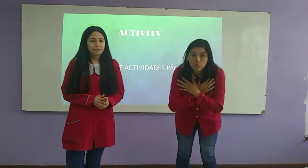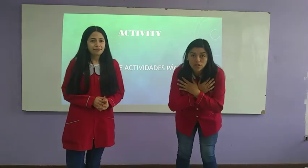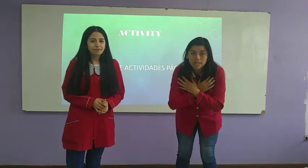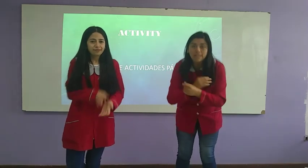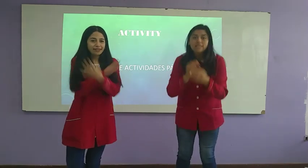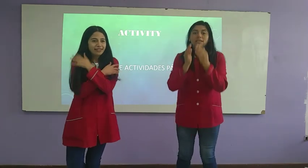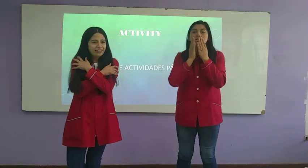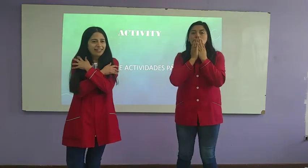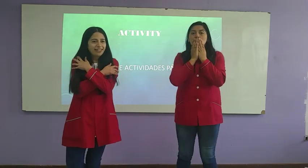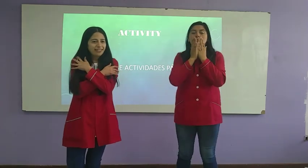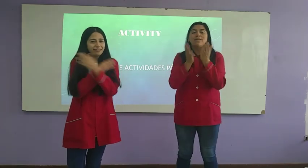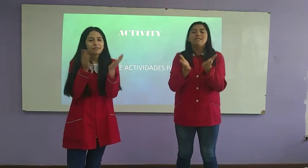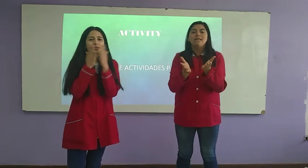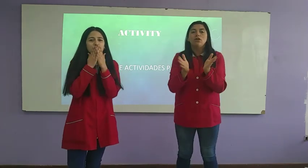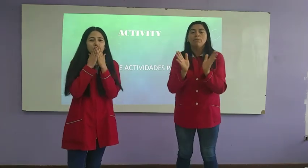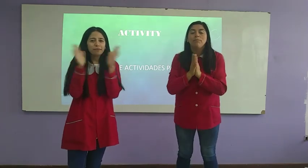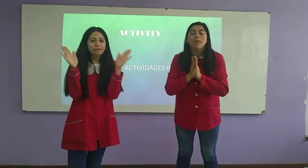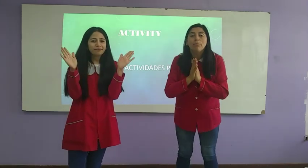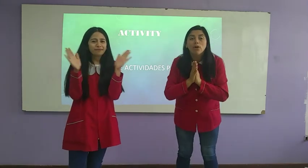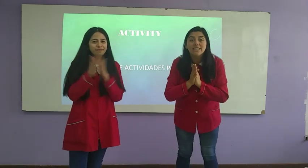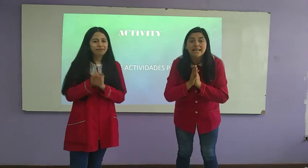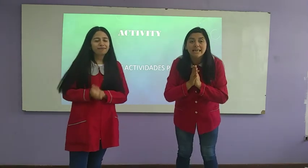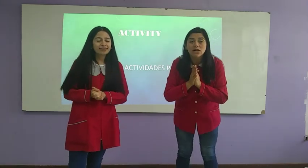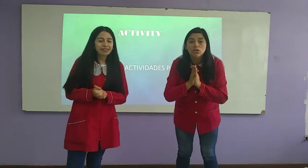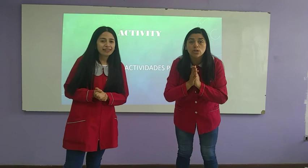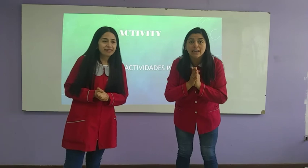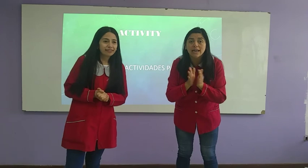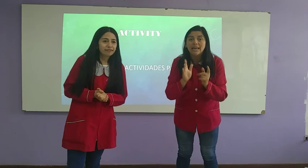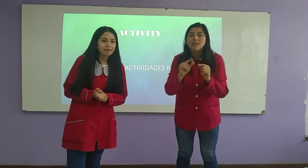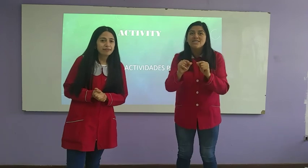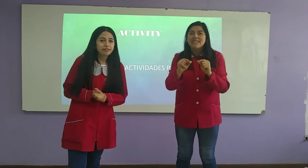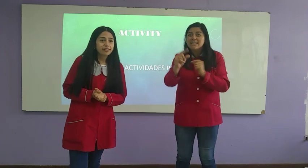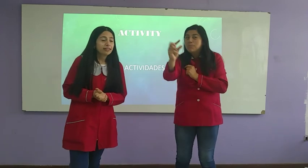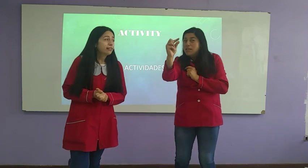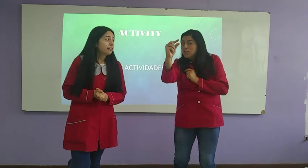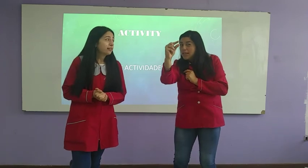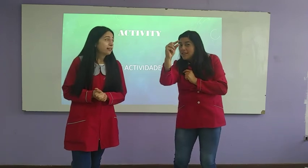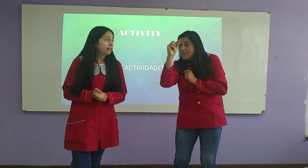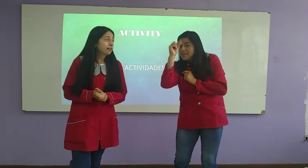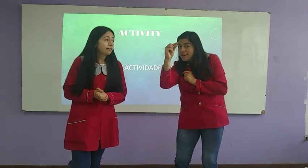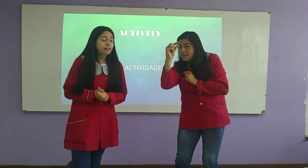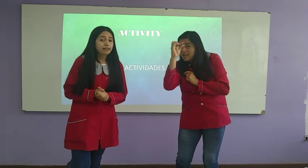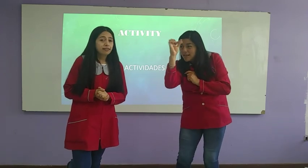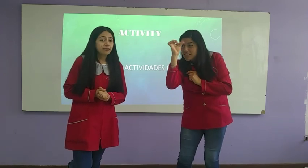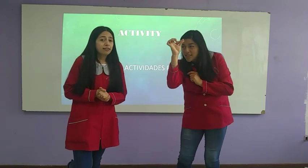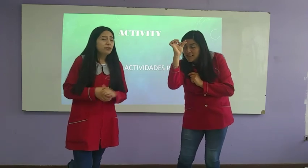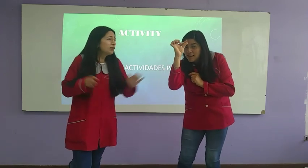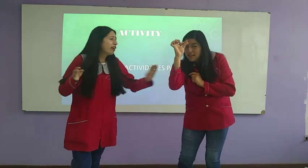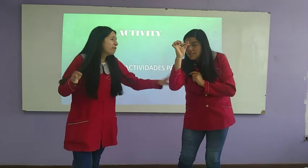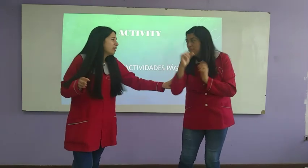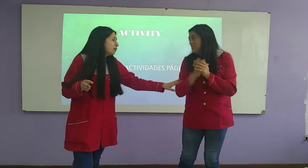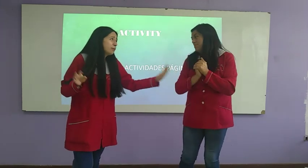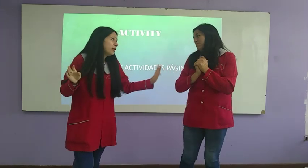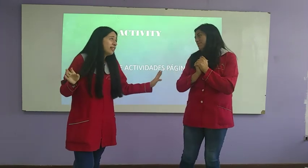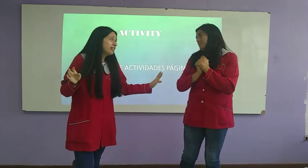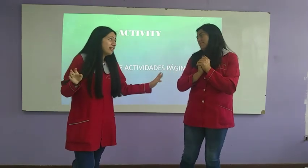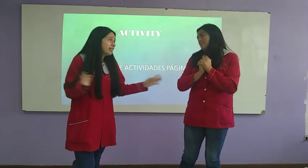muchos abracitos, besitos, póngase al día con sus tareas y no se atrasen porque nos quedan así. Así. No, y al mismo, ¿se pueden atrasar? Si